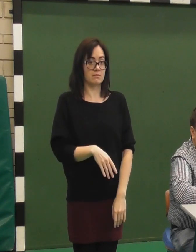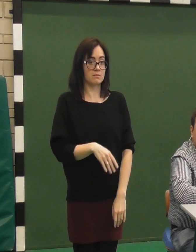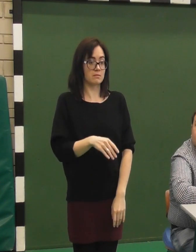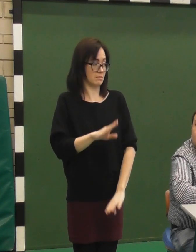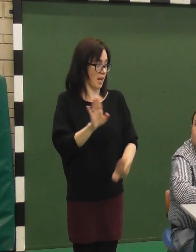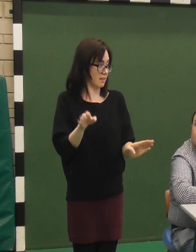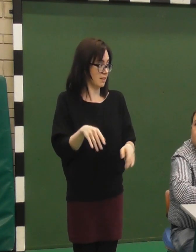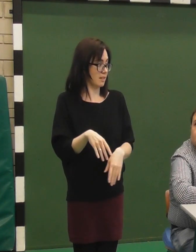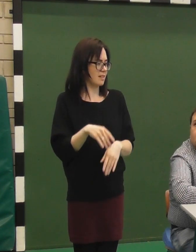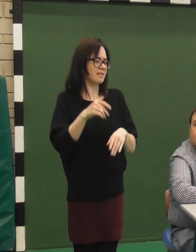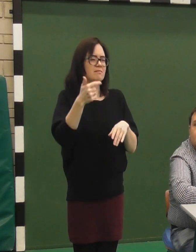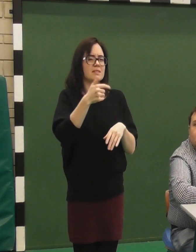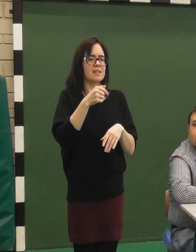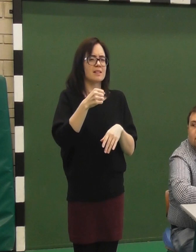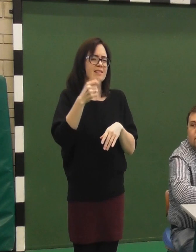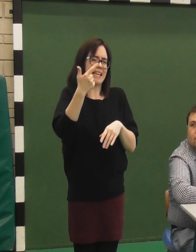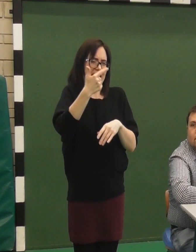egy másik tiszt volt.